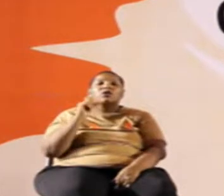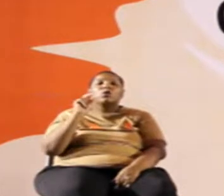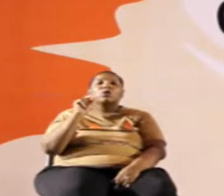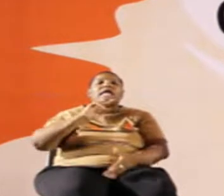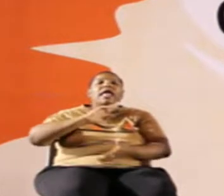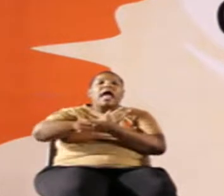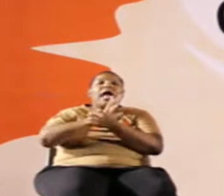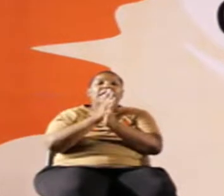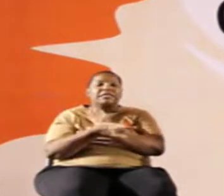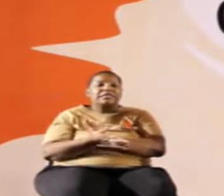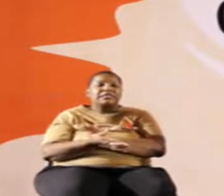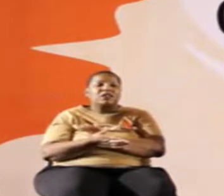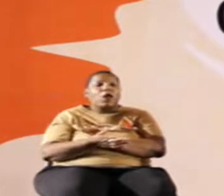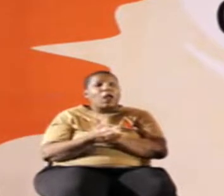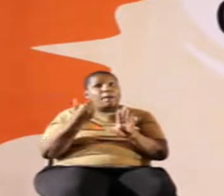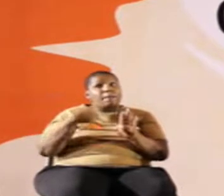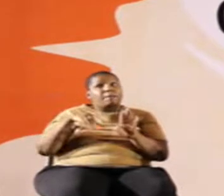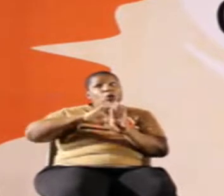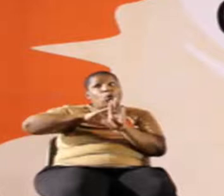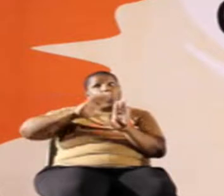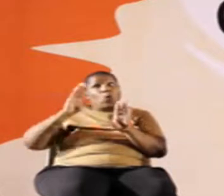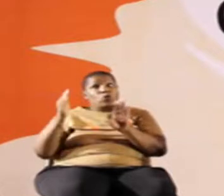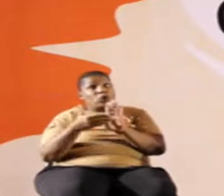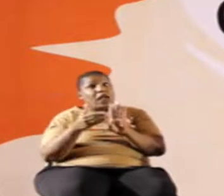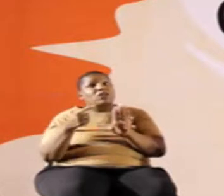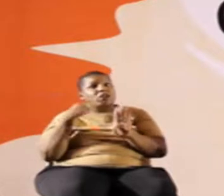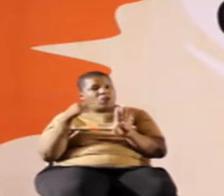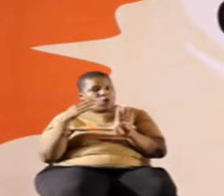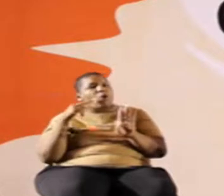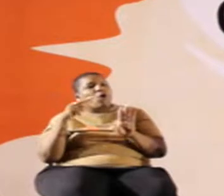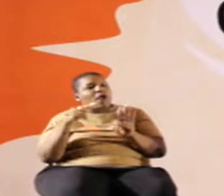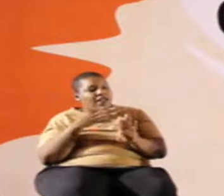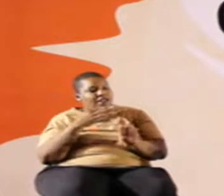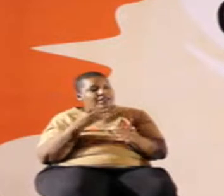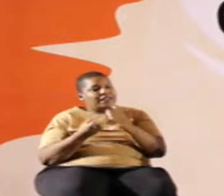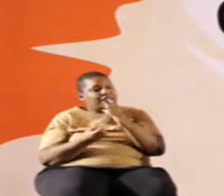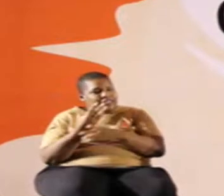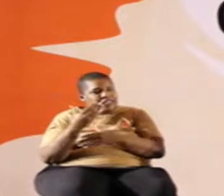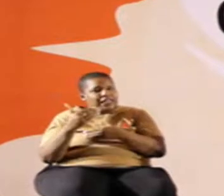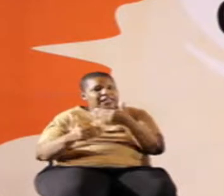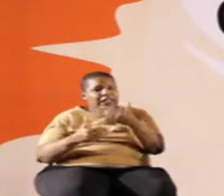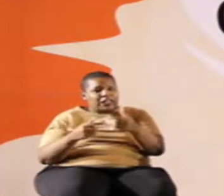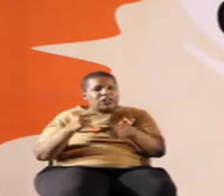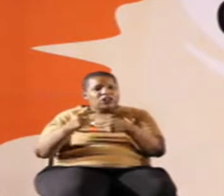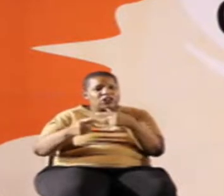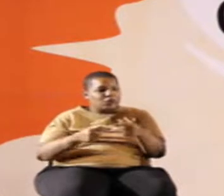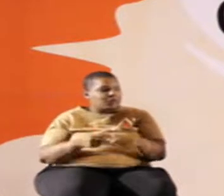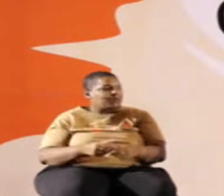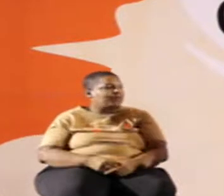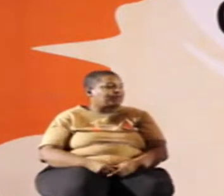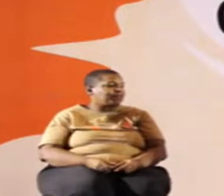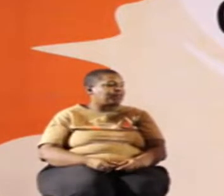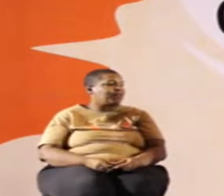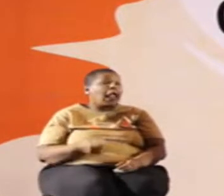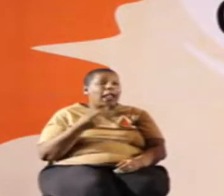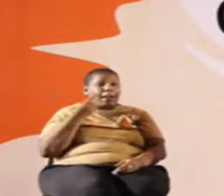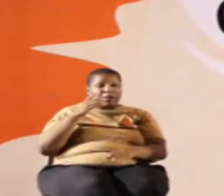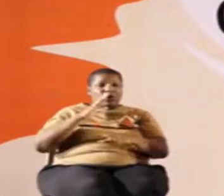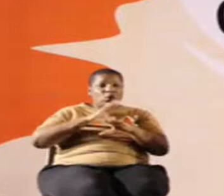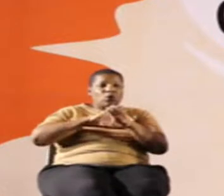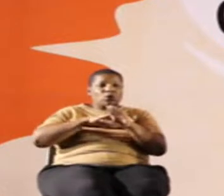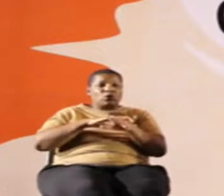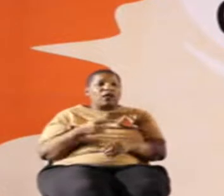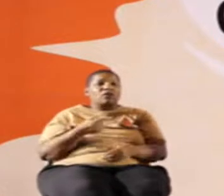conhecer o que é o racismo. Ah, do outro, pelo outro lado, né? Porque ela conhece, até porque cria, né? E produz e... É quem pratica, né? É, pelo outro lado,